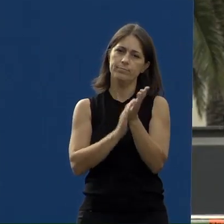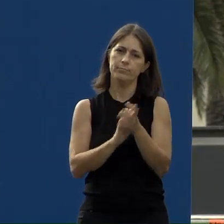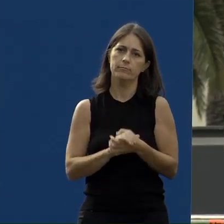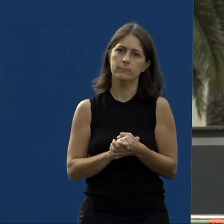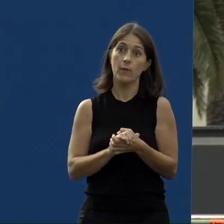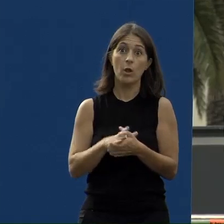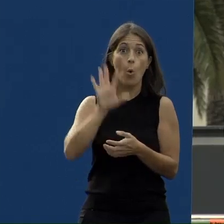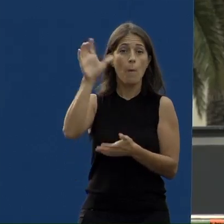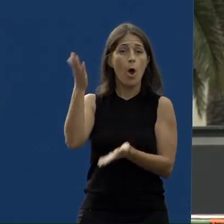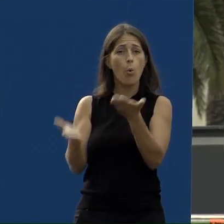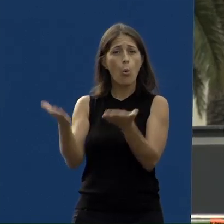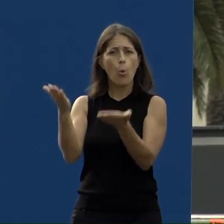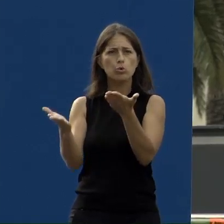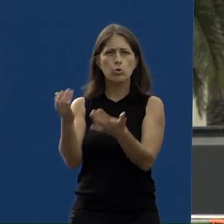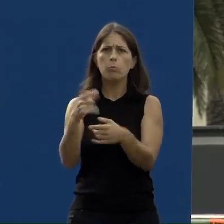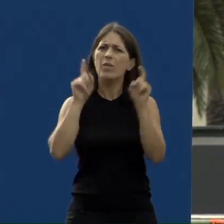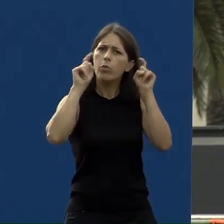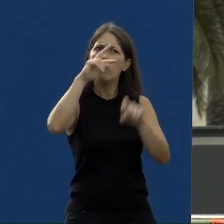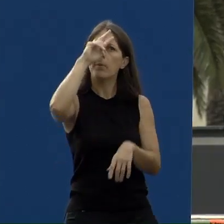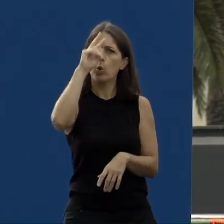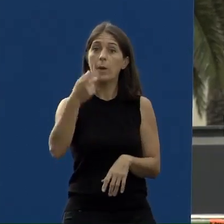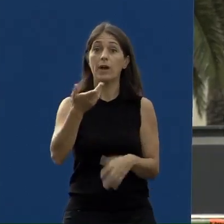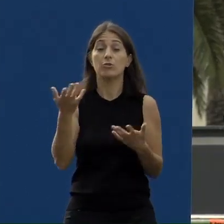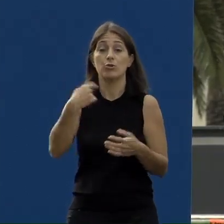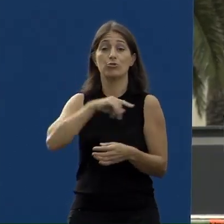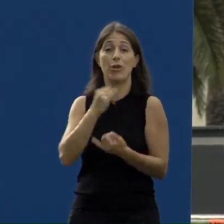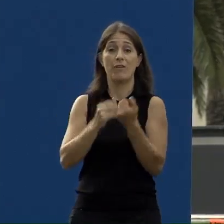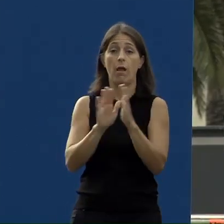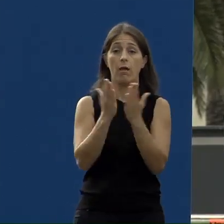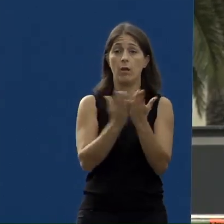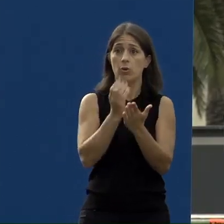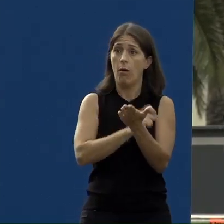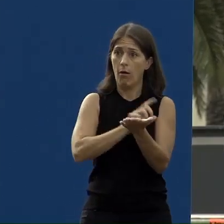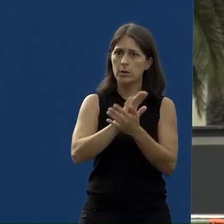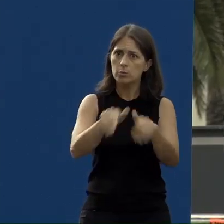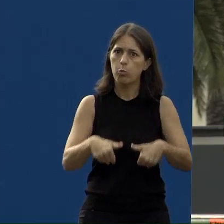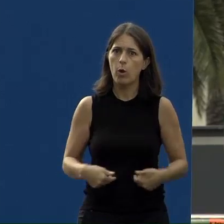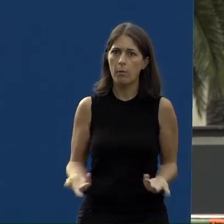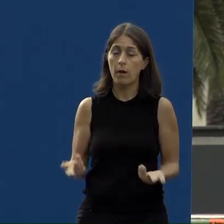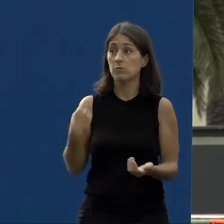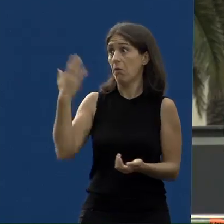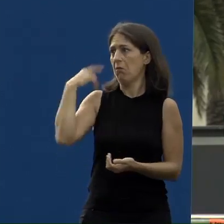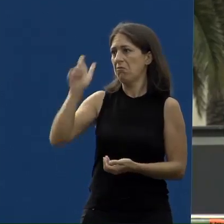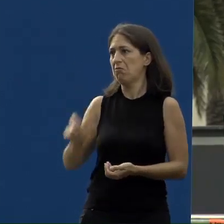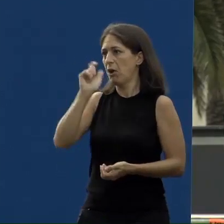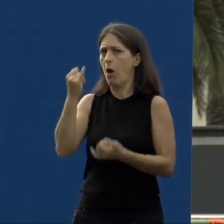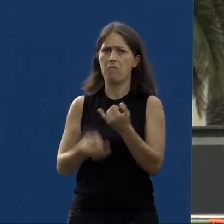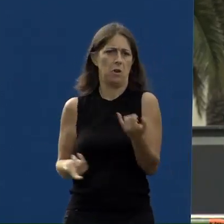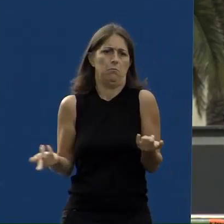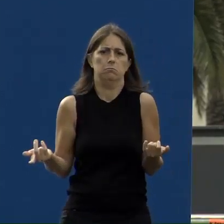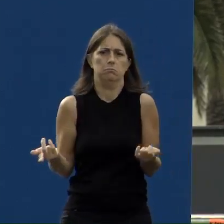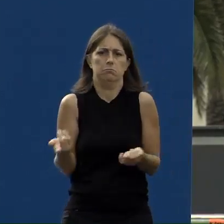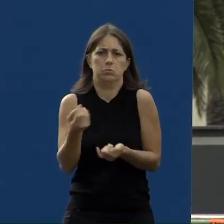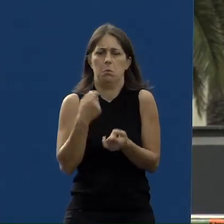Un país xusto preocúpase pola educación, por eso nos recuperaremos a gratuidade dos libros de texto, porque a pesar de que outro día Feijóo dixo que eso prácticamente xa non